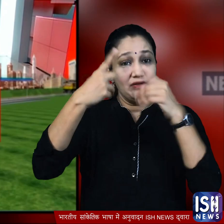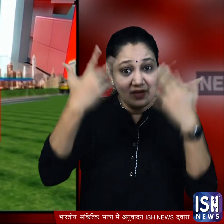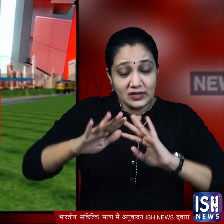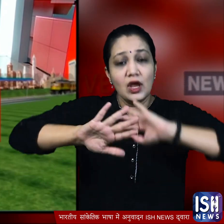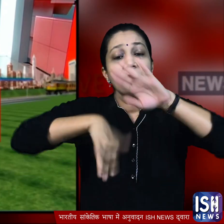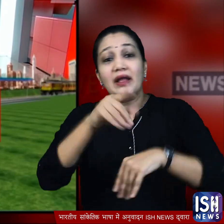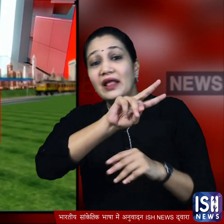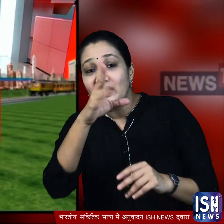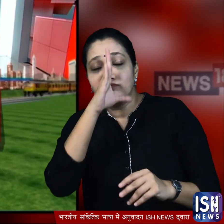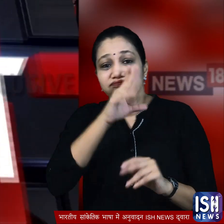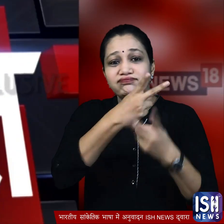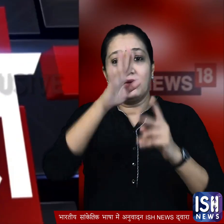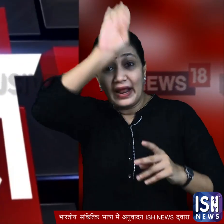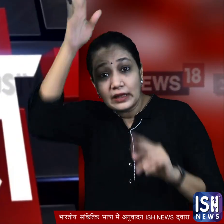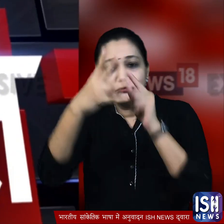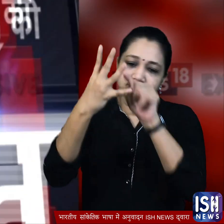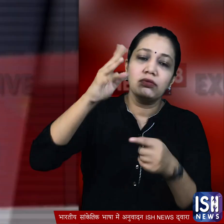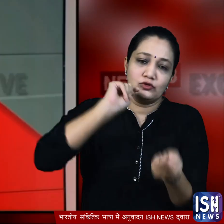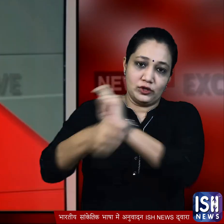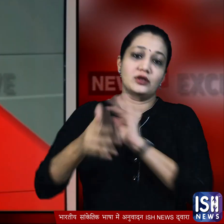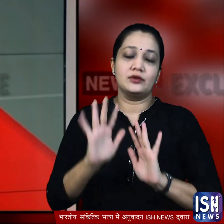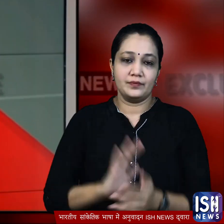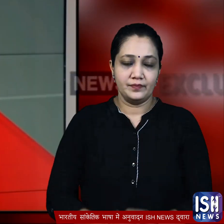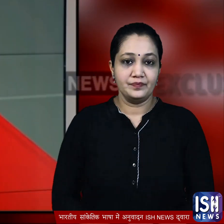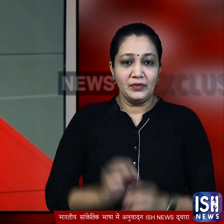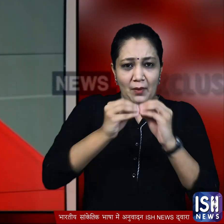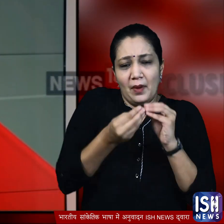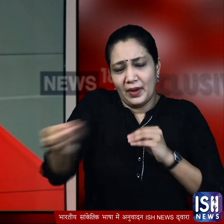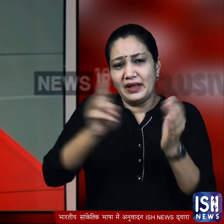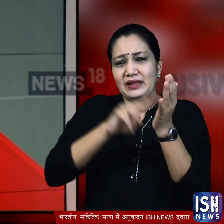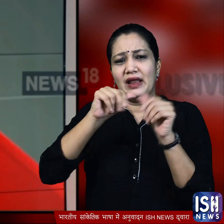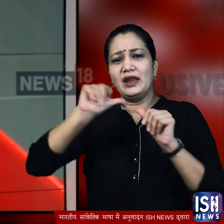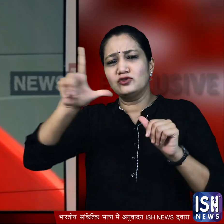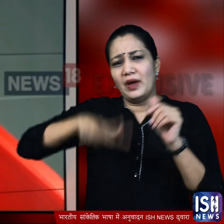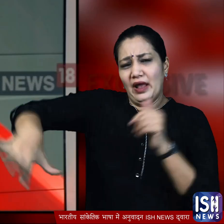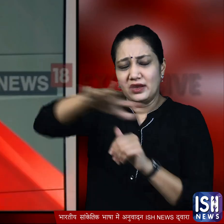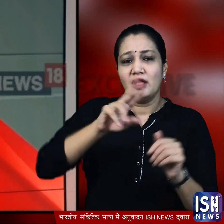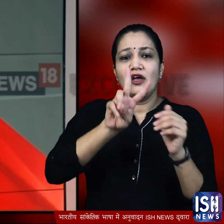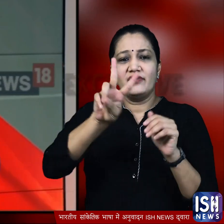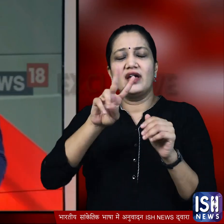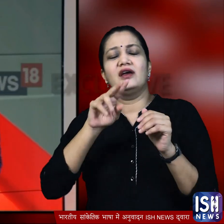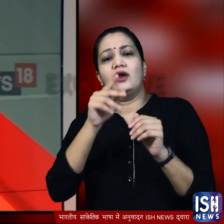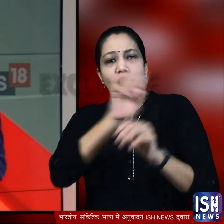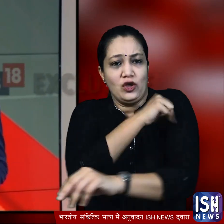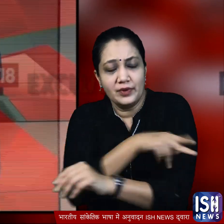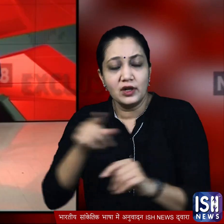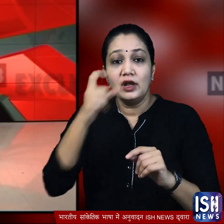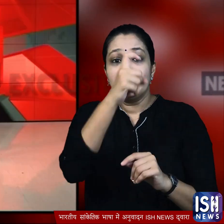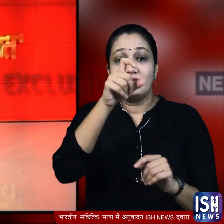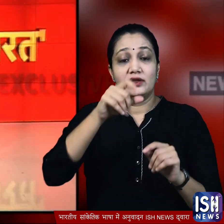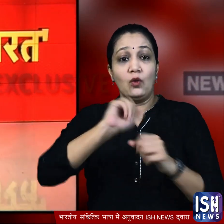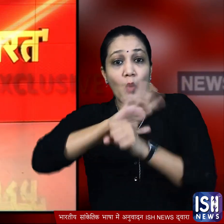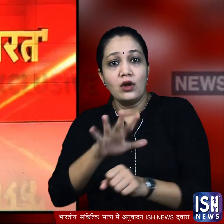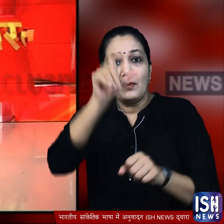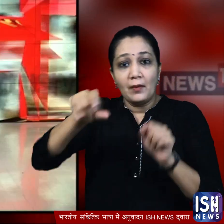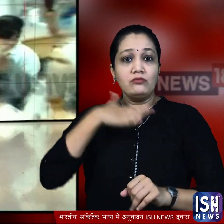राजधानी ट्रेनों में बदलाव की योजना है। मुंबई के पास नाला सुपारा में विनायका अस्पताल में 7 कोरोना मरीजों की मौत पर